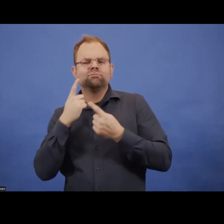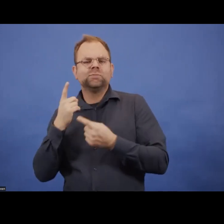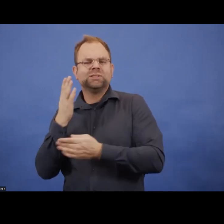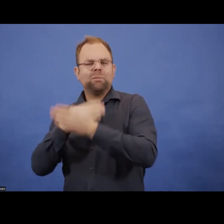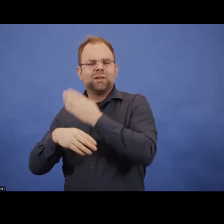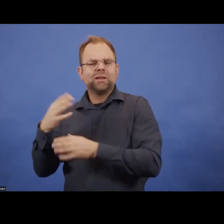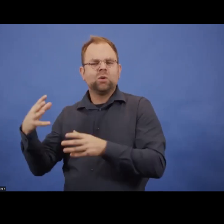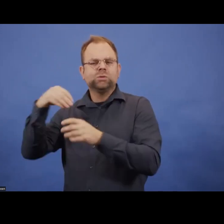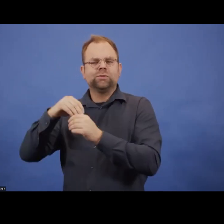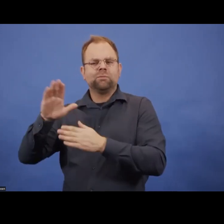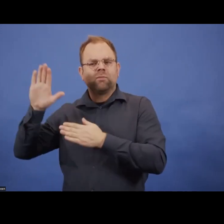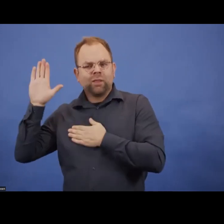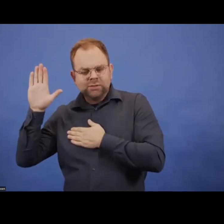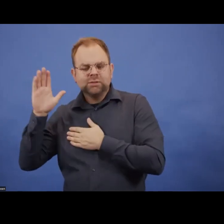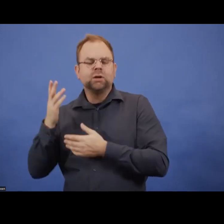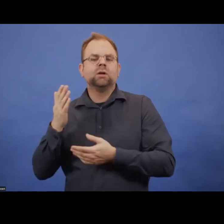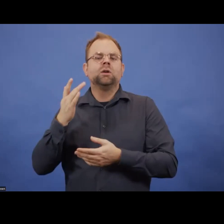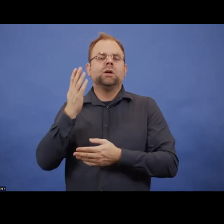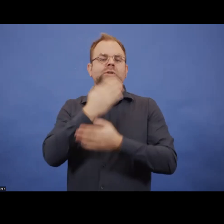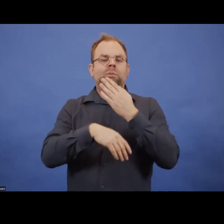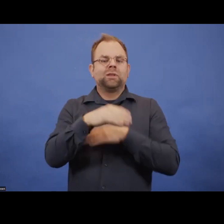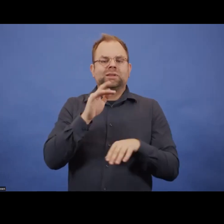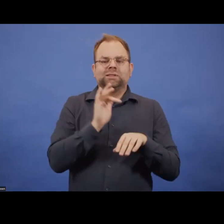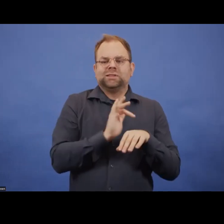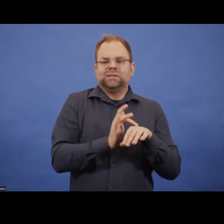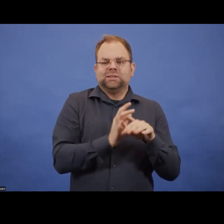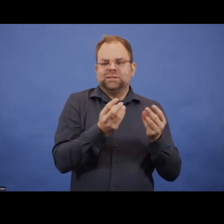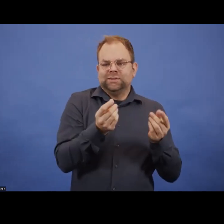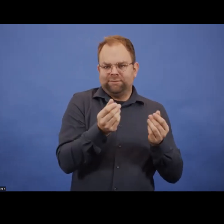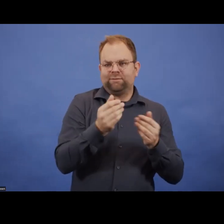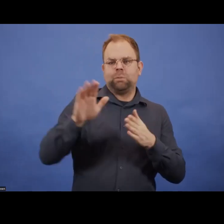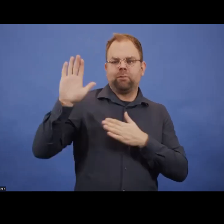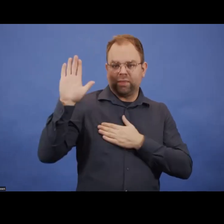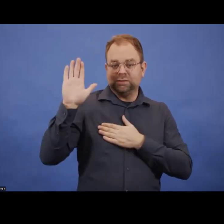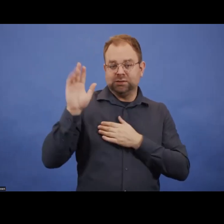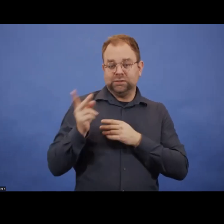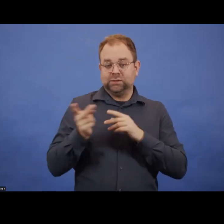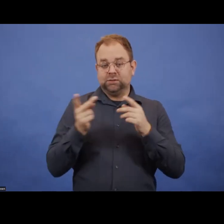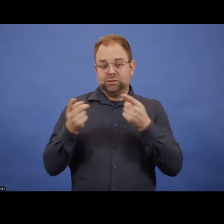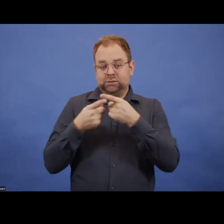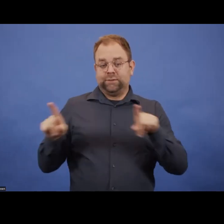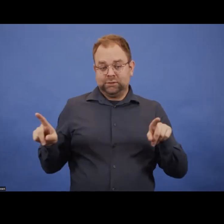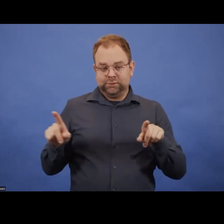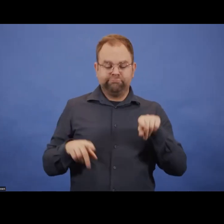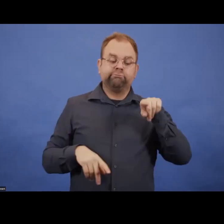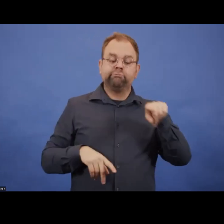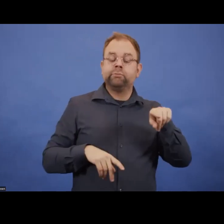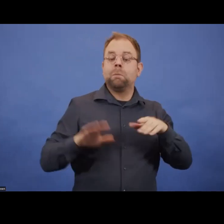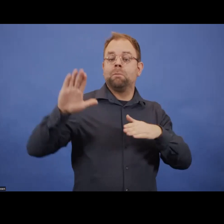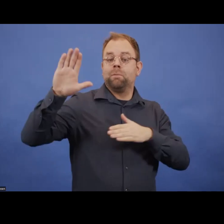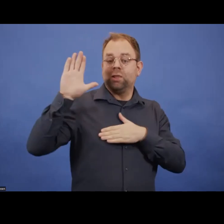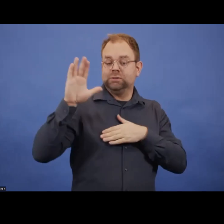un plegado para asegurar que los refugiados tienen acceso a la